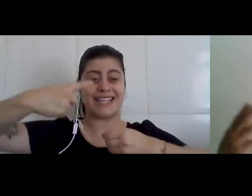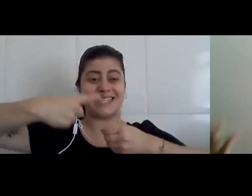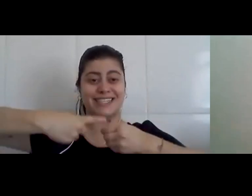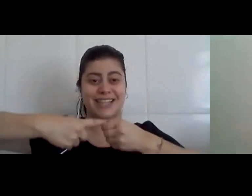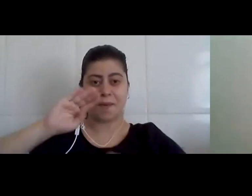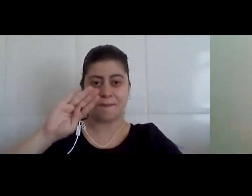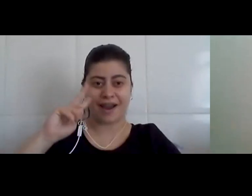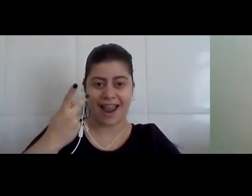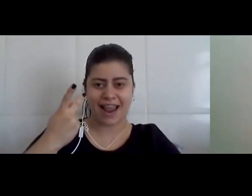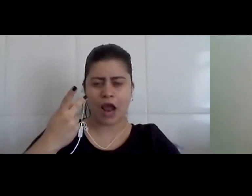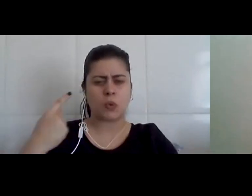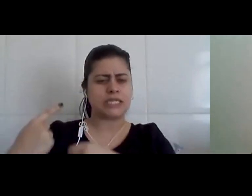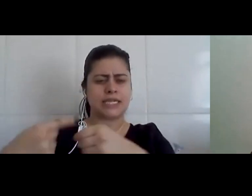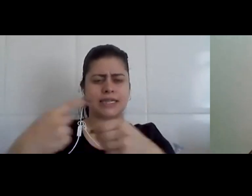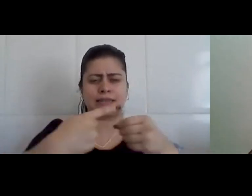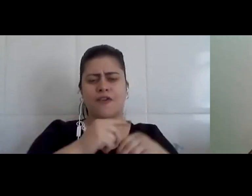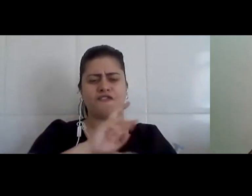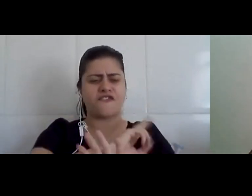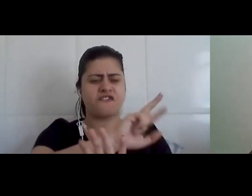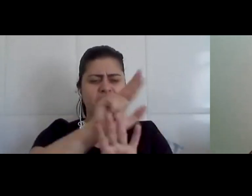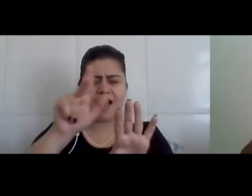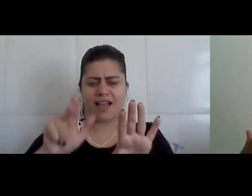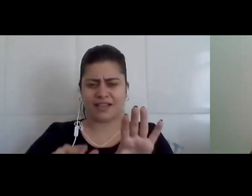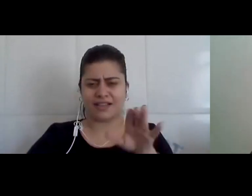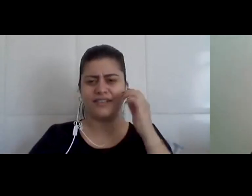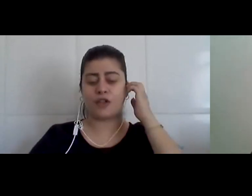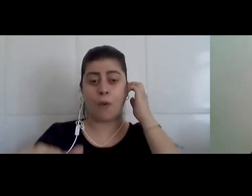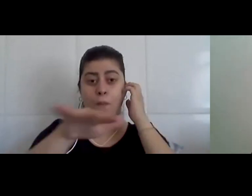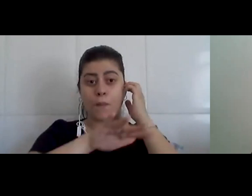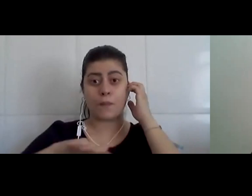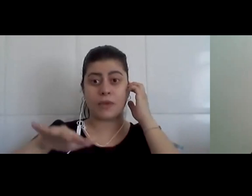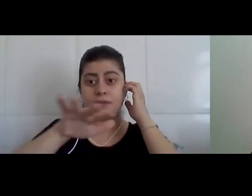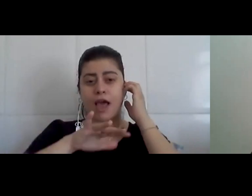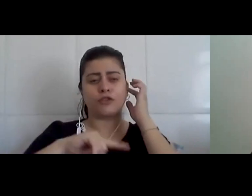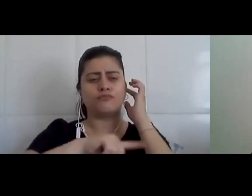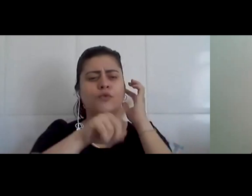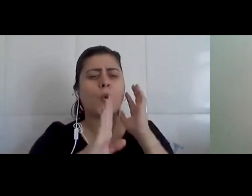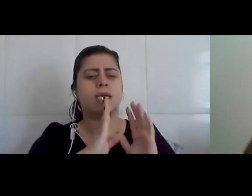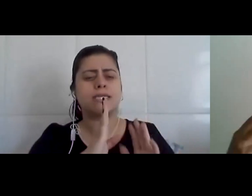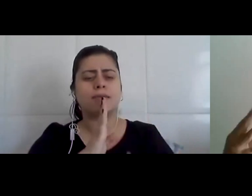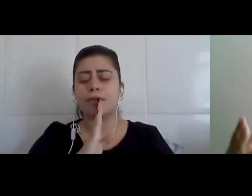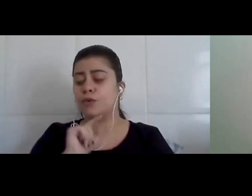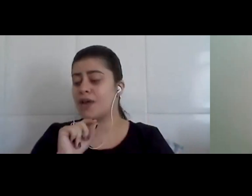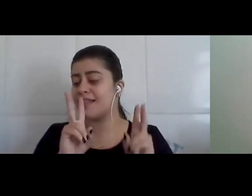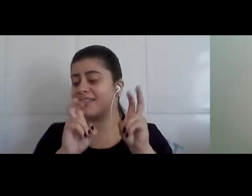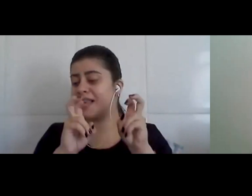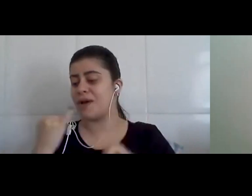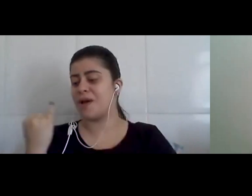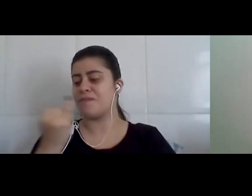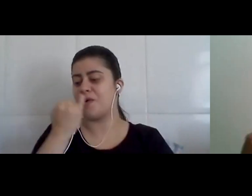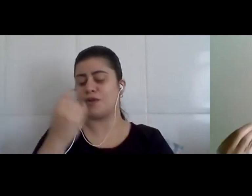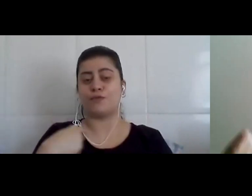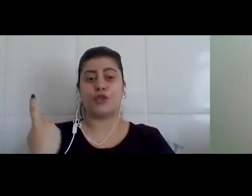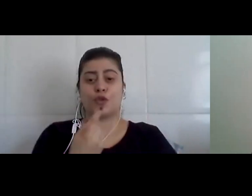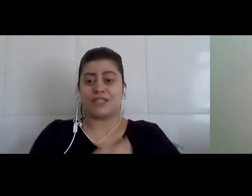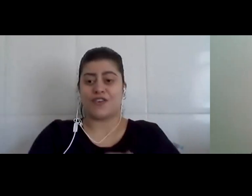Horizonte e com outras cidades também. É um espaço de formação sobre questões tão relevantes para a nossa vida cotidiana,